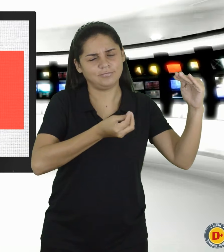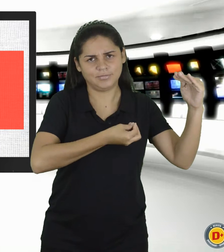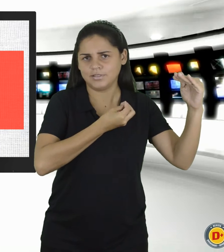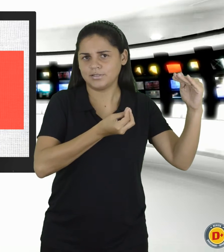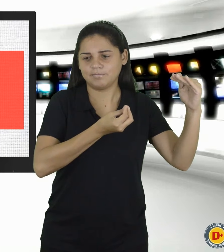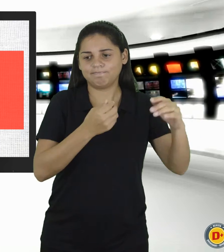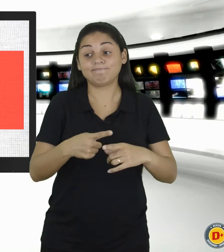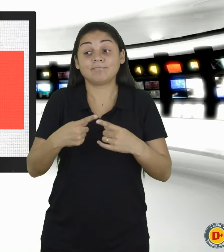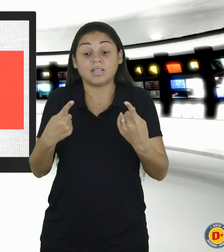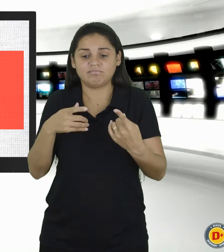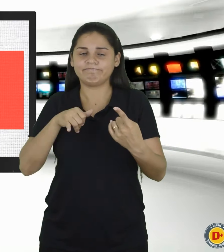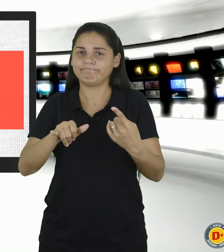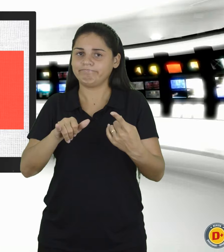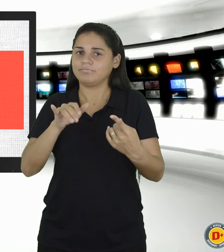utilidade pública. Continue assim.